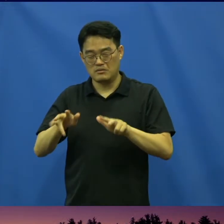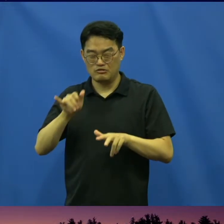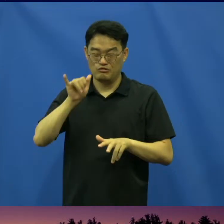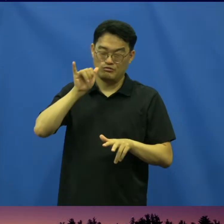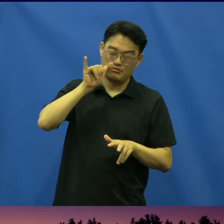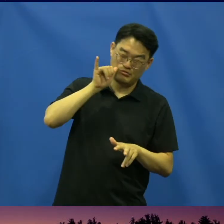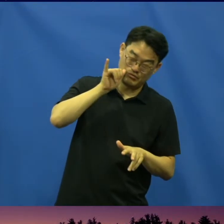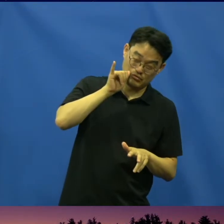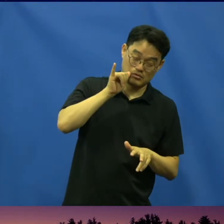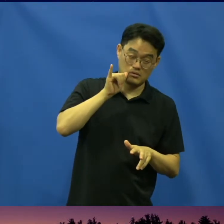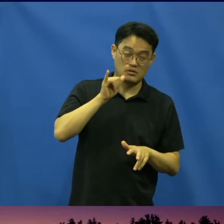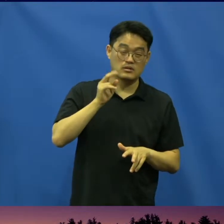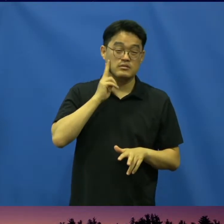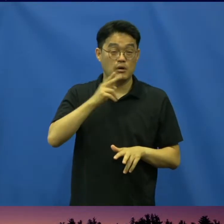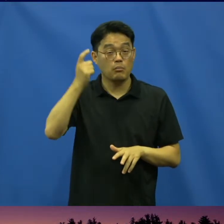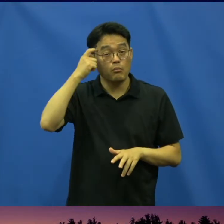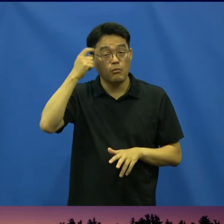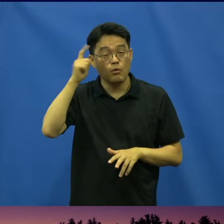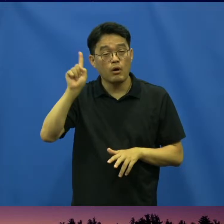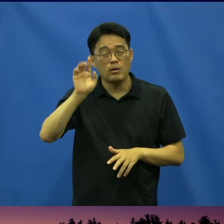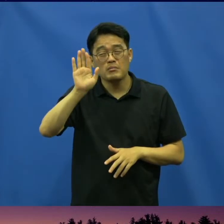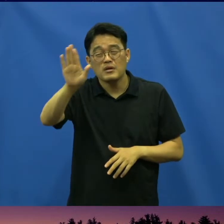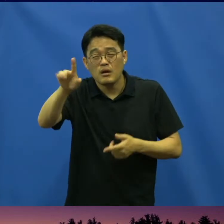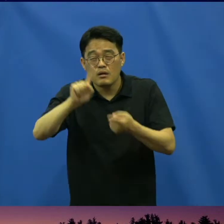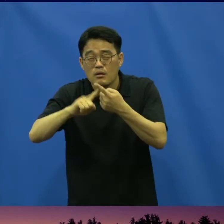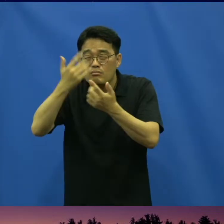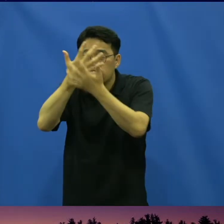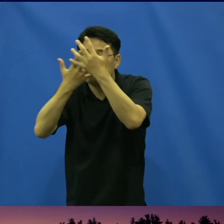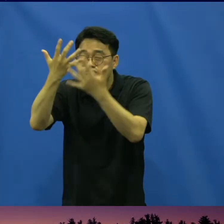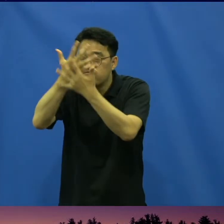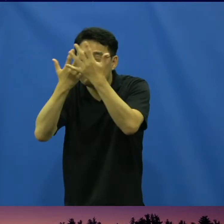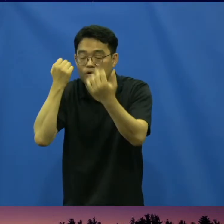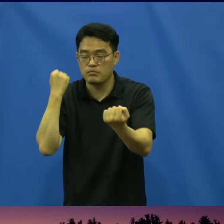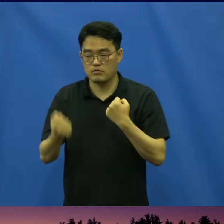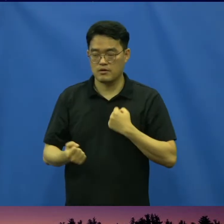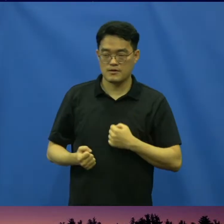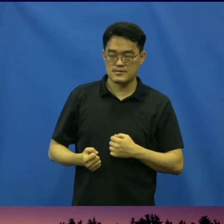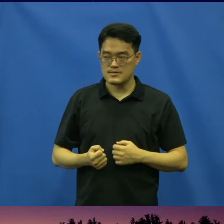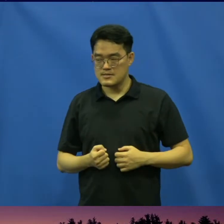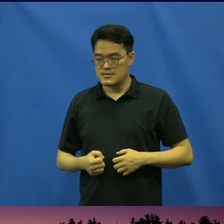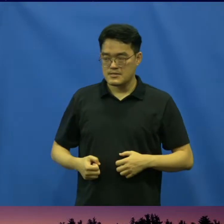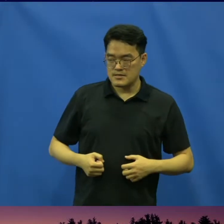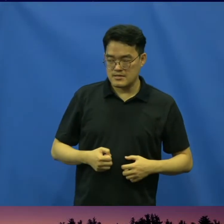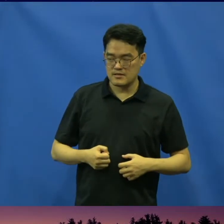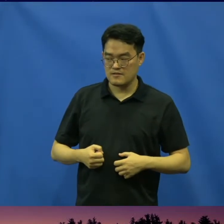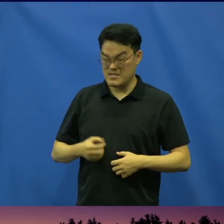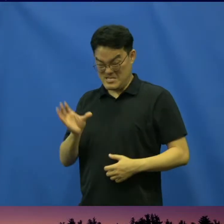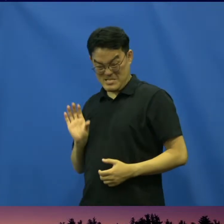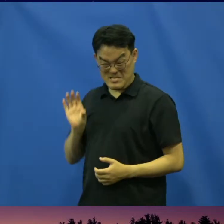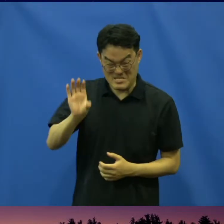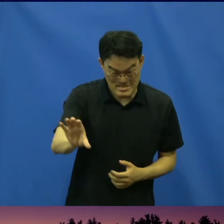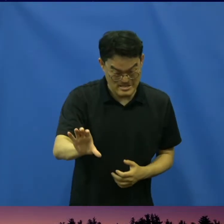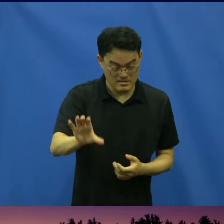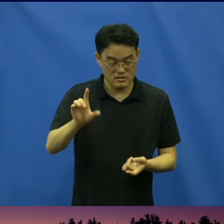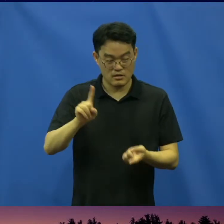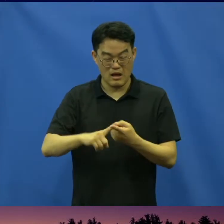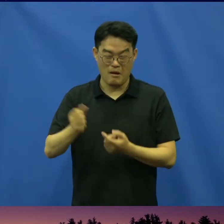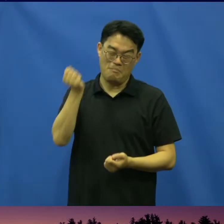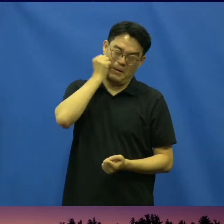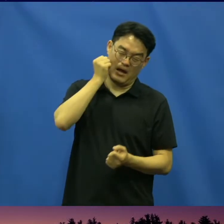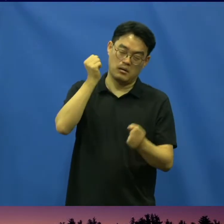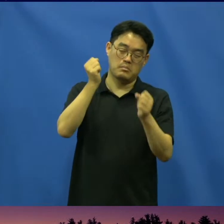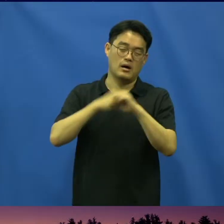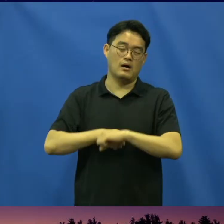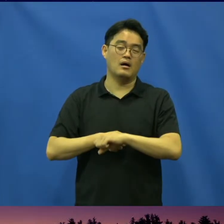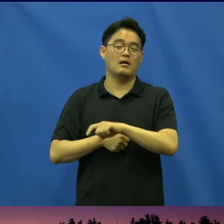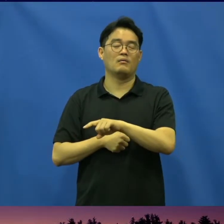그게 안 되는 거죠. 12절에 보세요. 물고기 재앙의 그물에 걸리고 새들이 올무에 걸린 것 같이 인생들도 재앙의